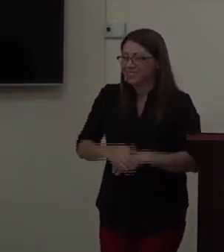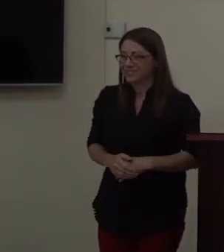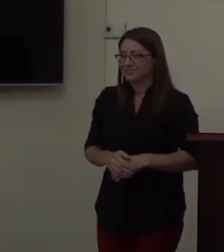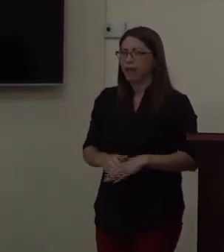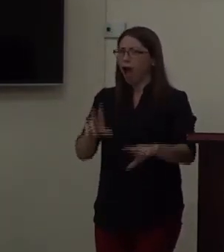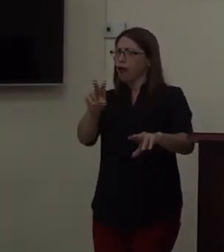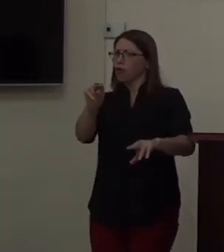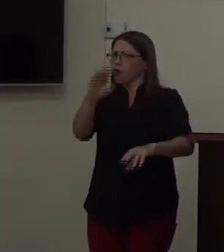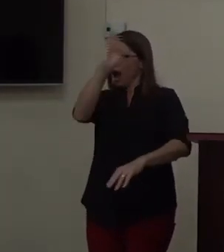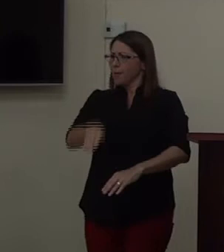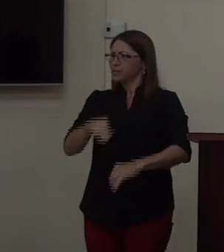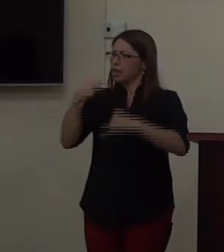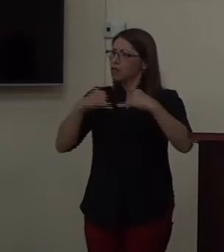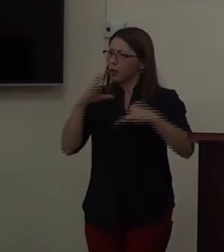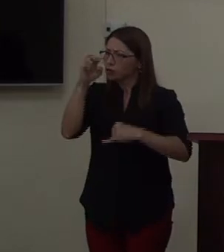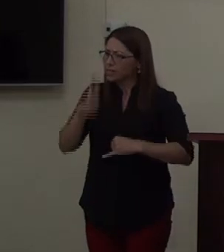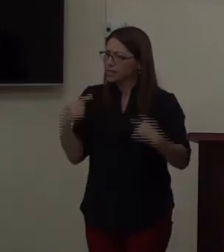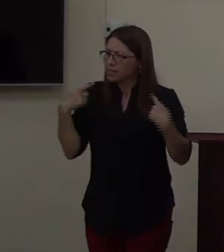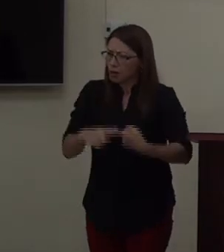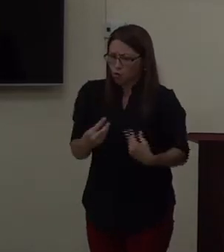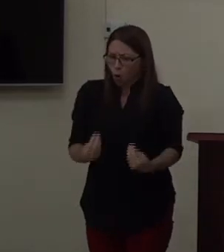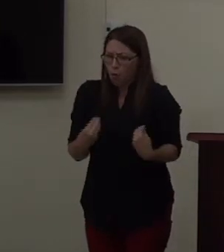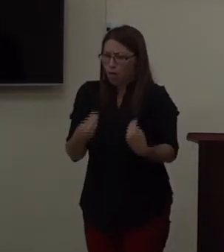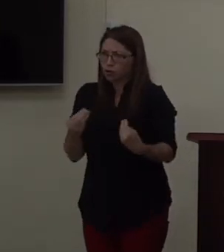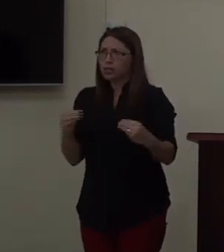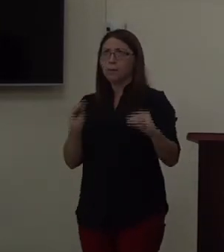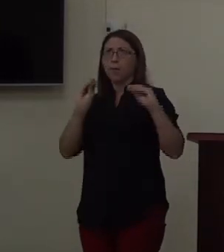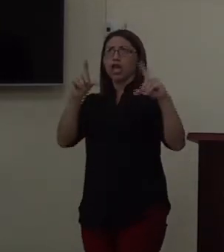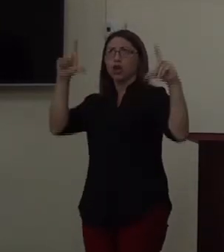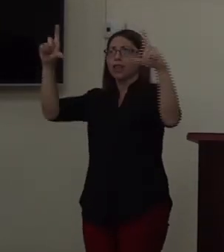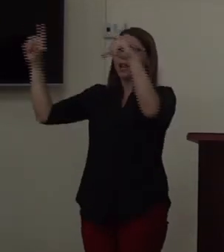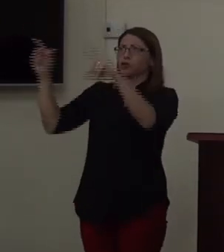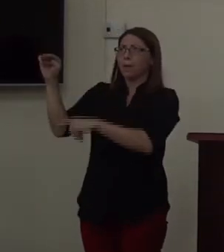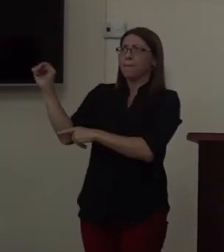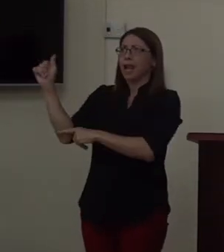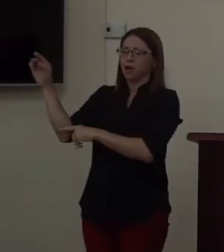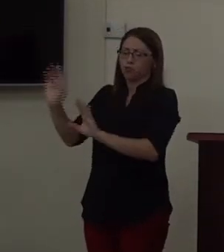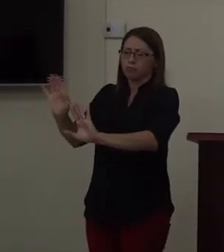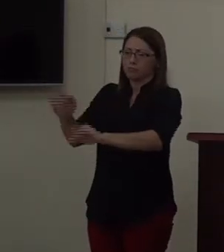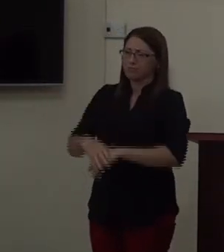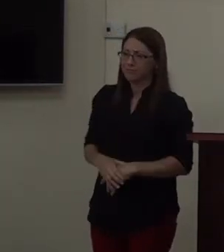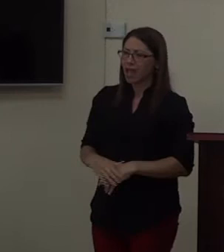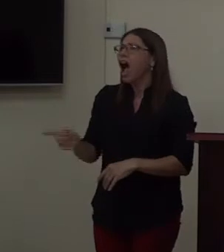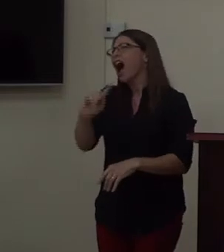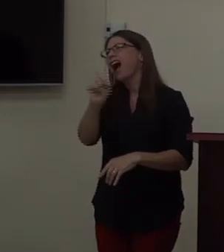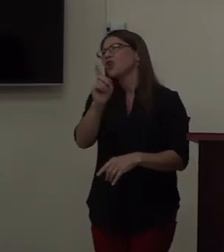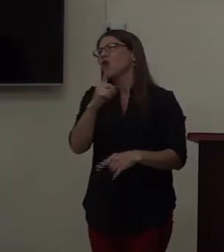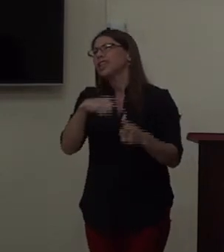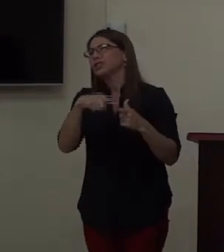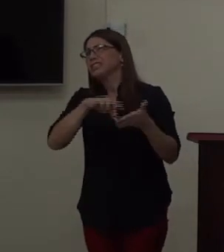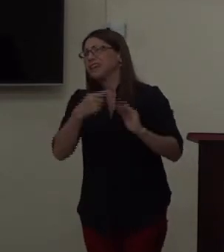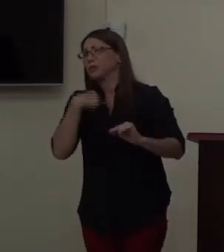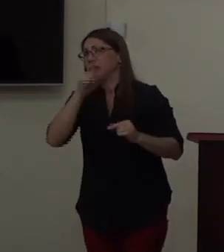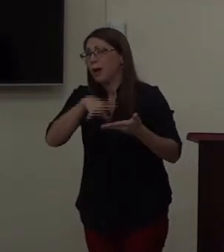No, jamás, el idioma de Costa Rica es el español, como esto está poniendo letreros en maleco. No, yo tendría que aprender eso, qué terrible, mejor